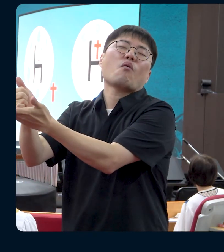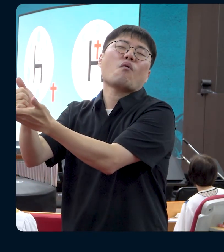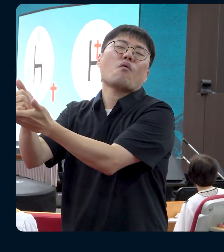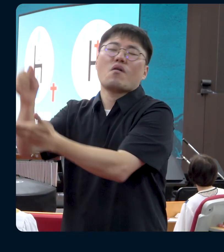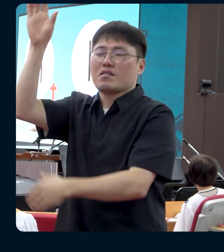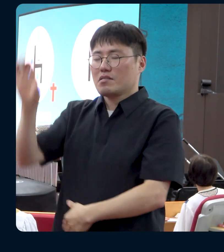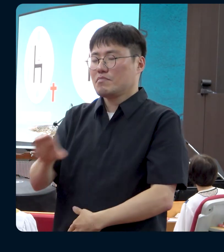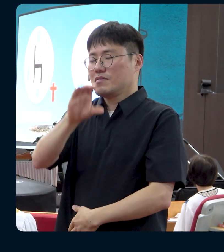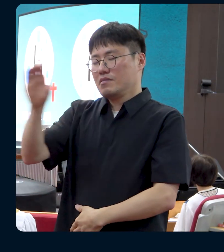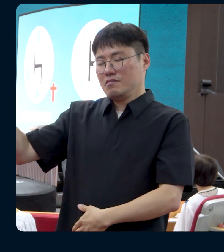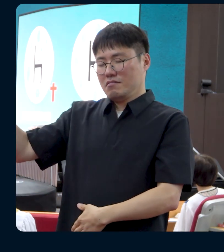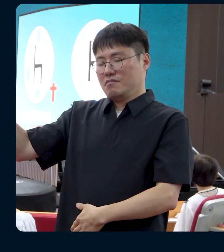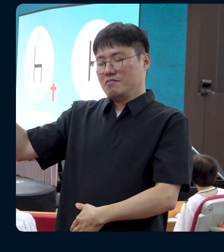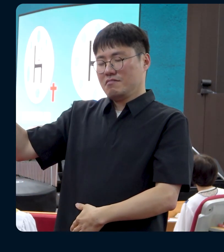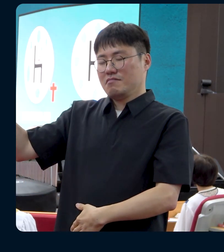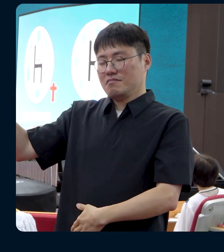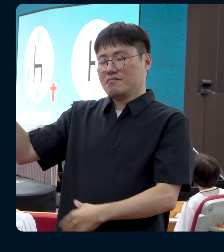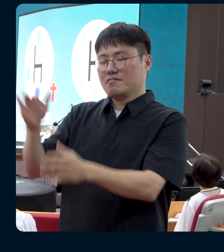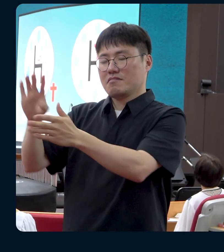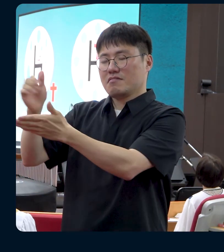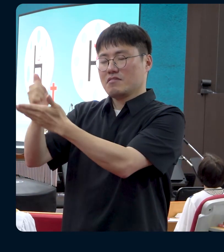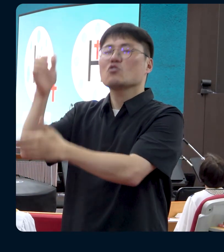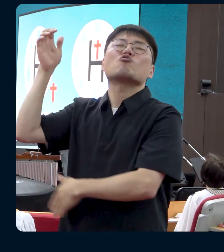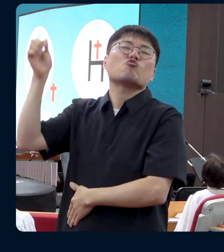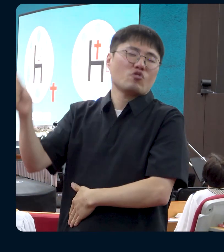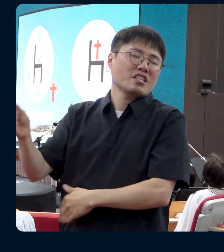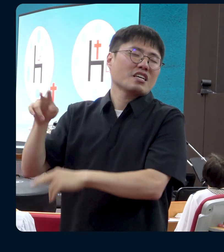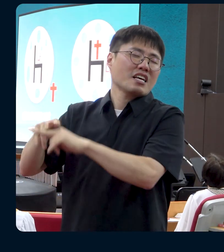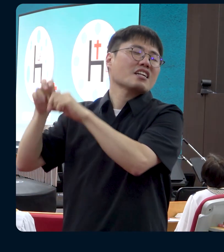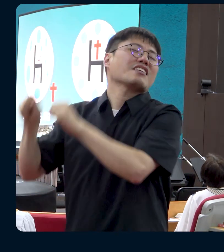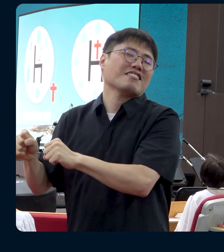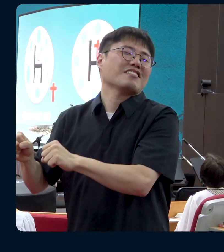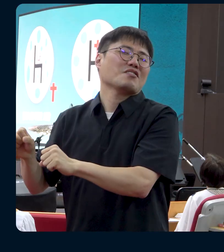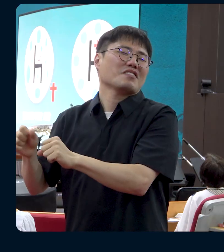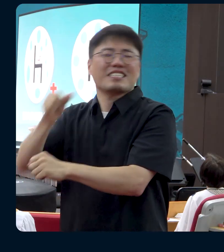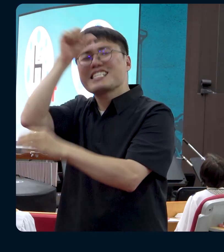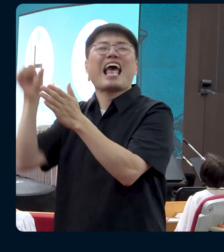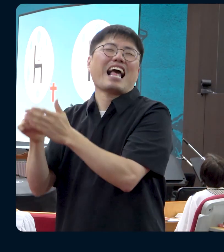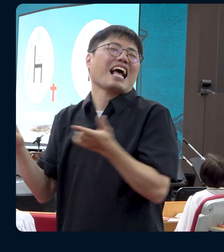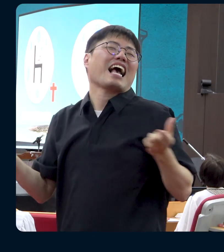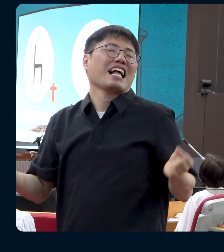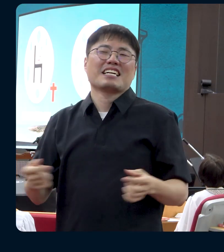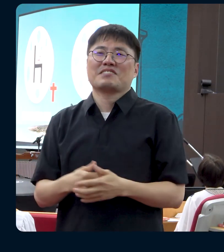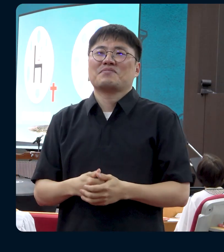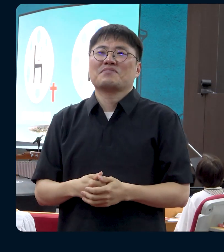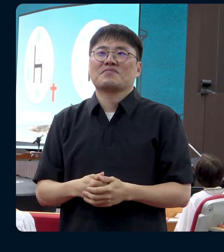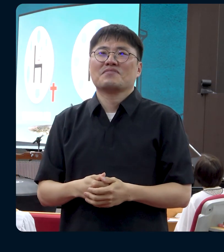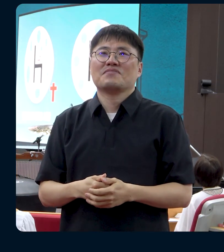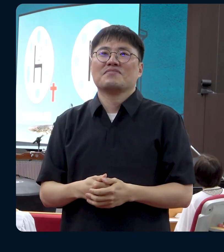그리스도가, 십자가가 있지 않습니까? 예수 그리스도가 주인으로 계시는 바로 그런 인생입니다.